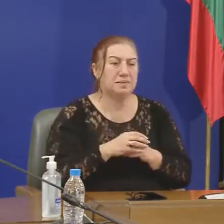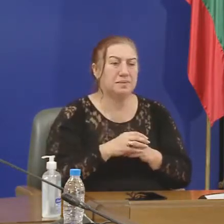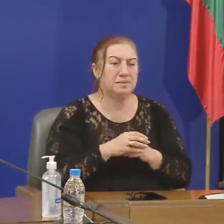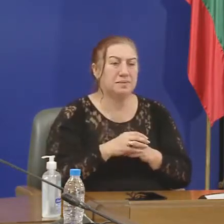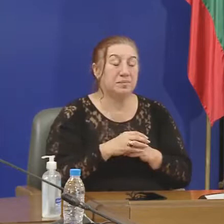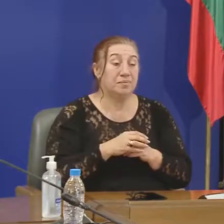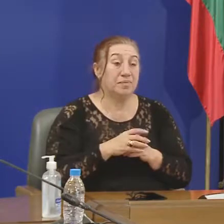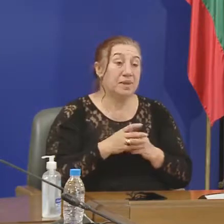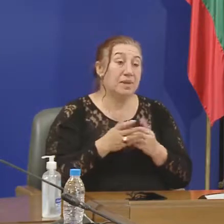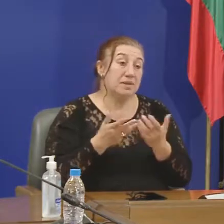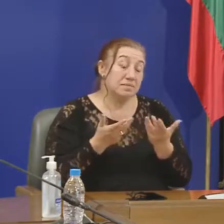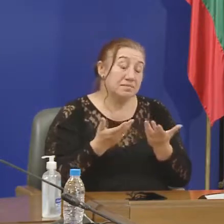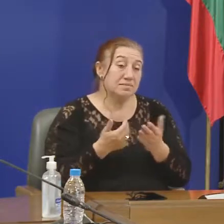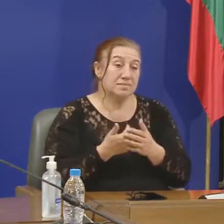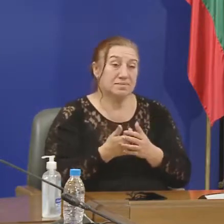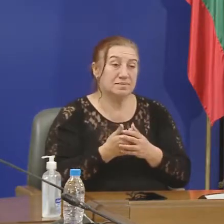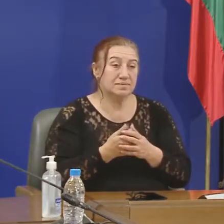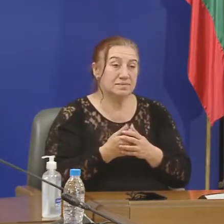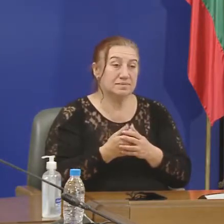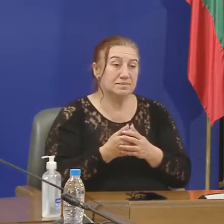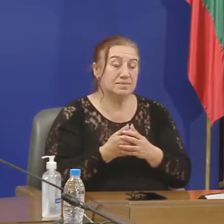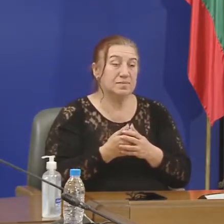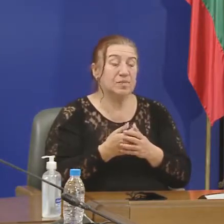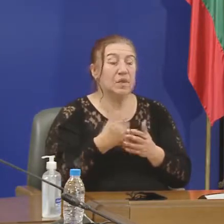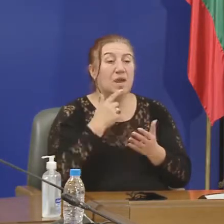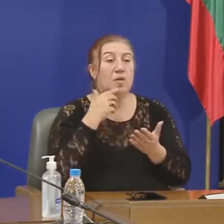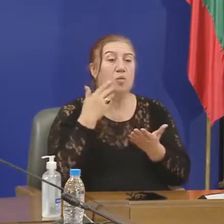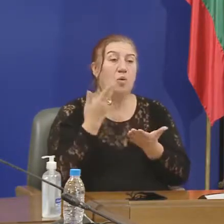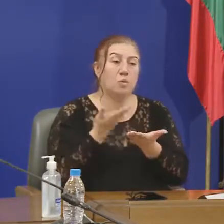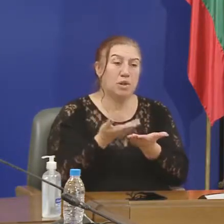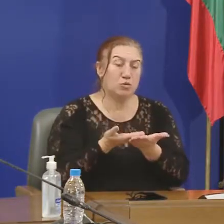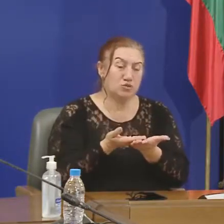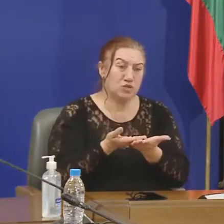15% и по предложение на